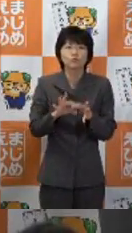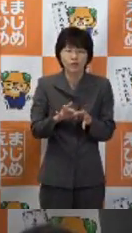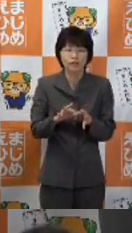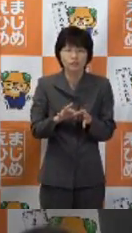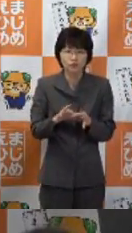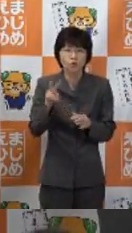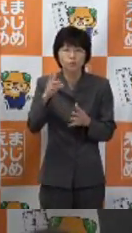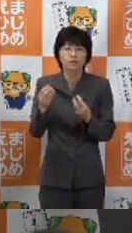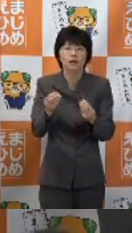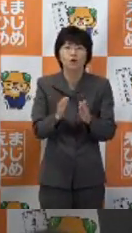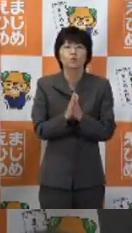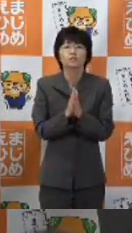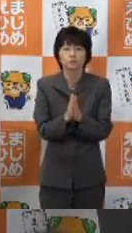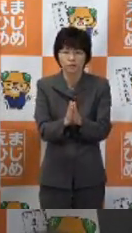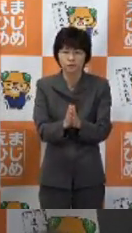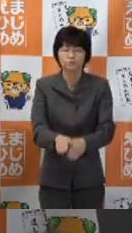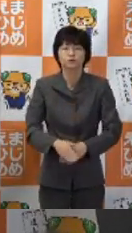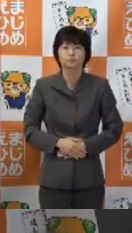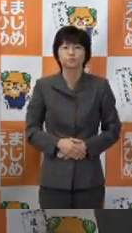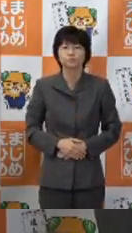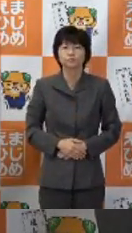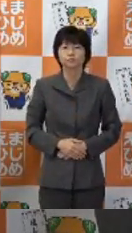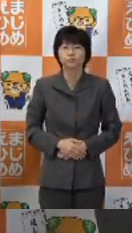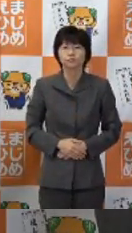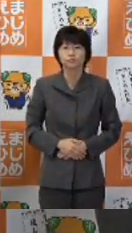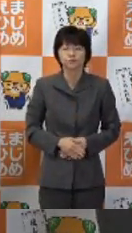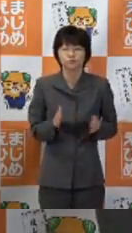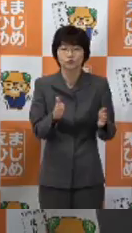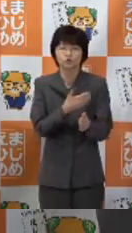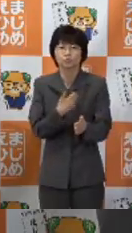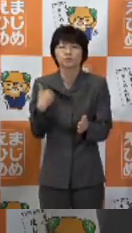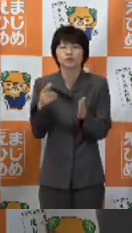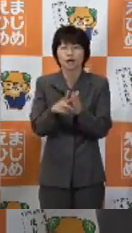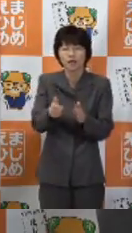には開店後の英雄がありますのでね